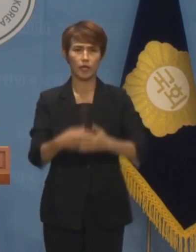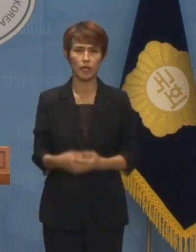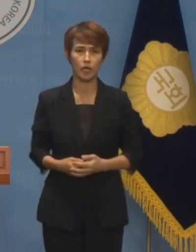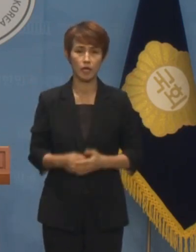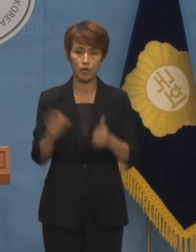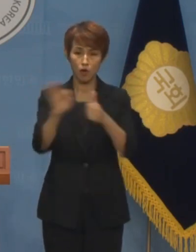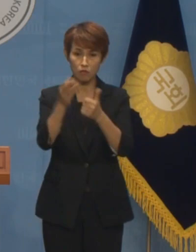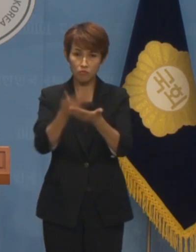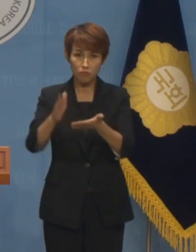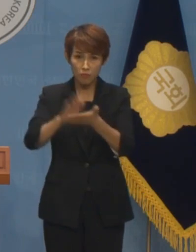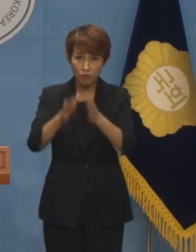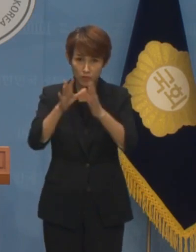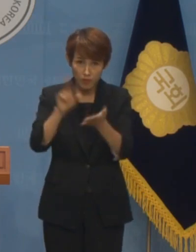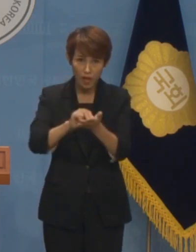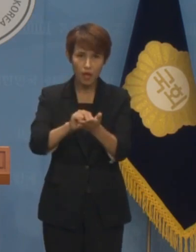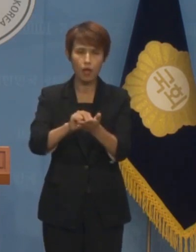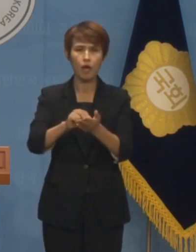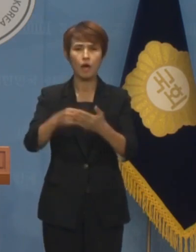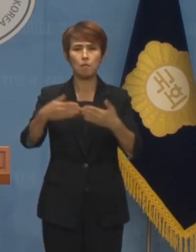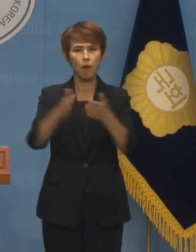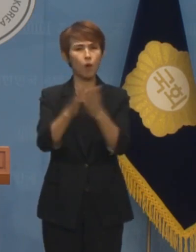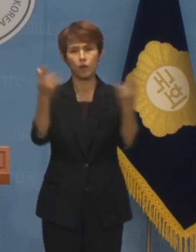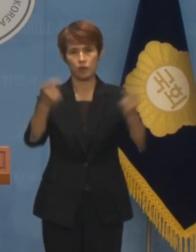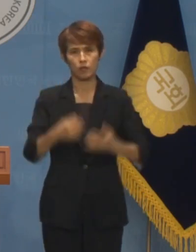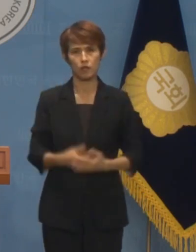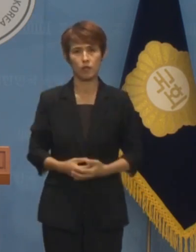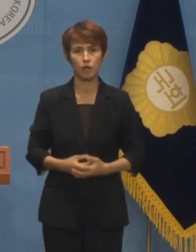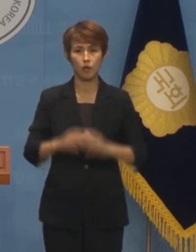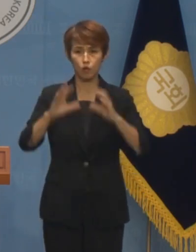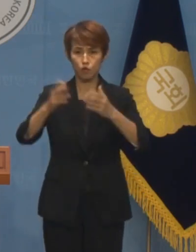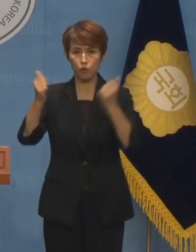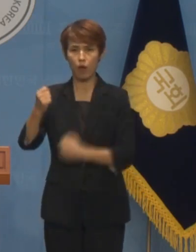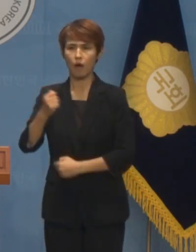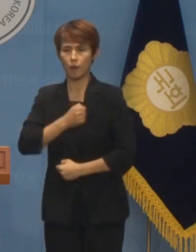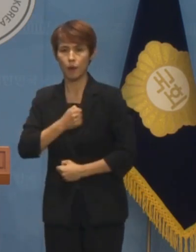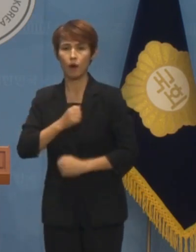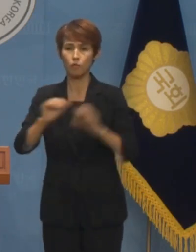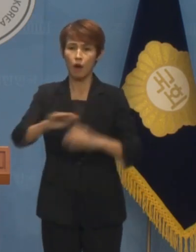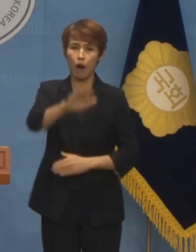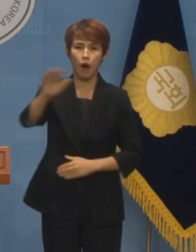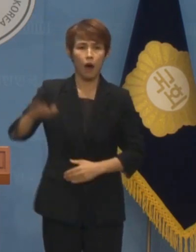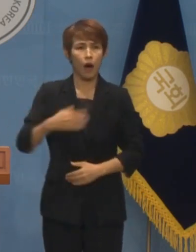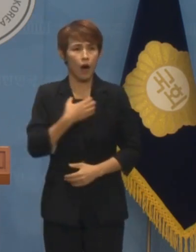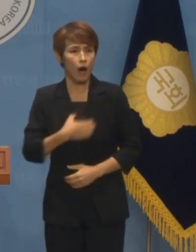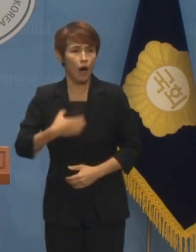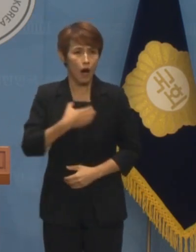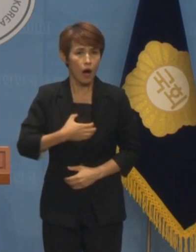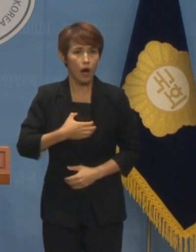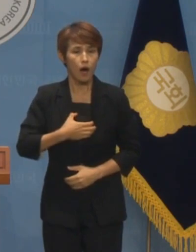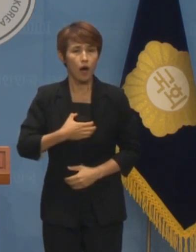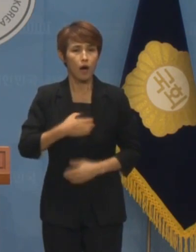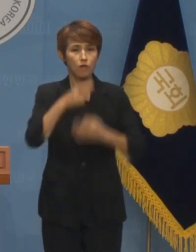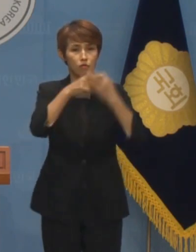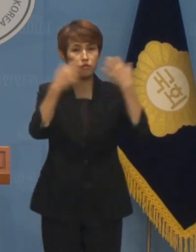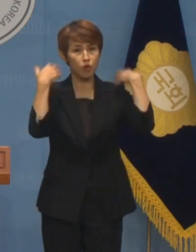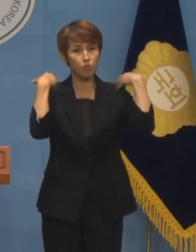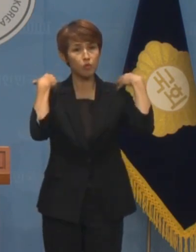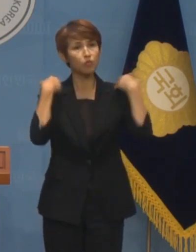보입니다. 국회는 답답하고 국민은 애가 타는데 윤석열 정부만